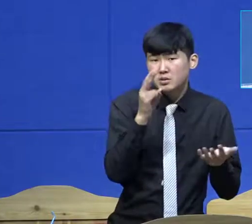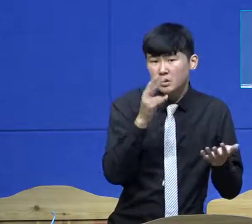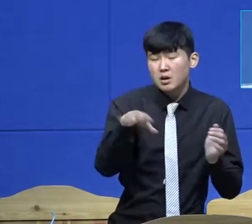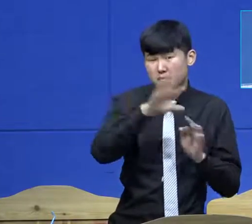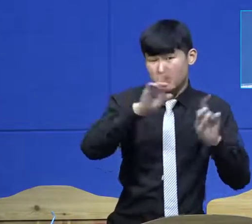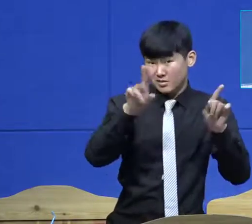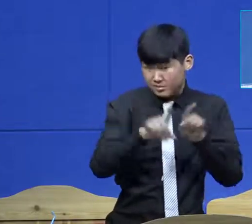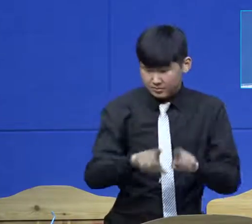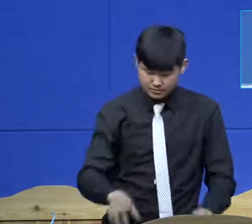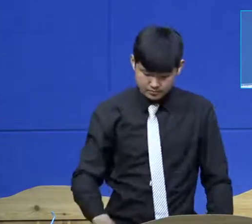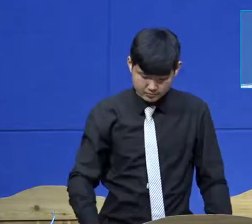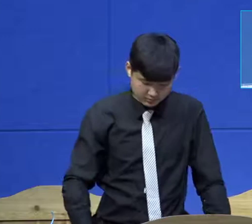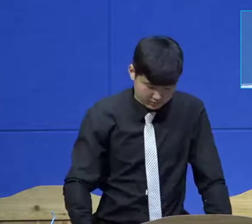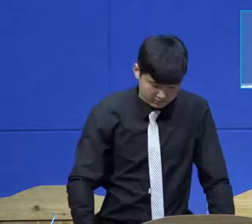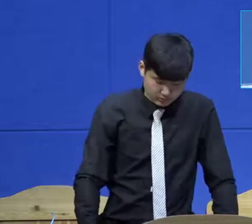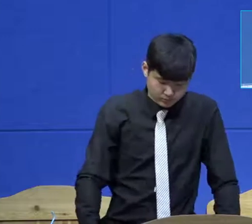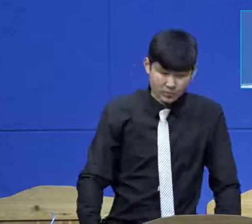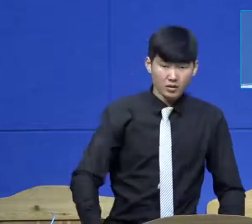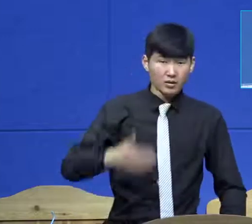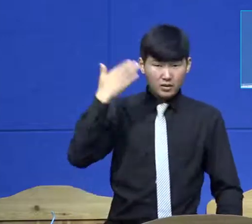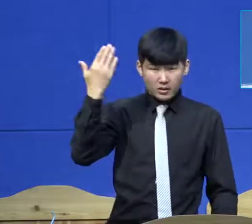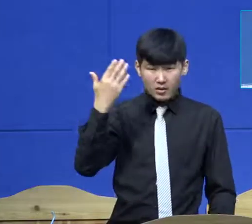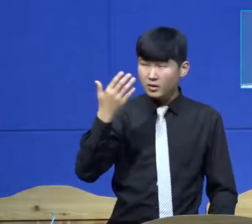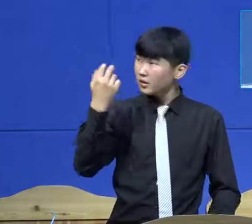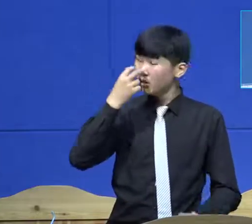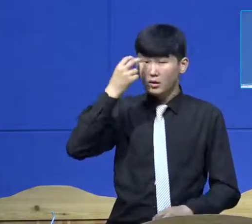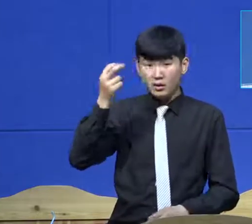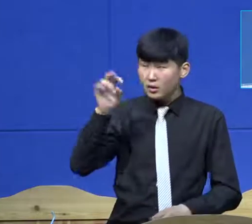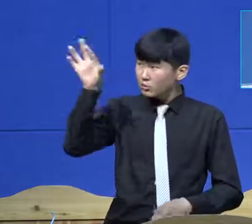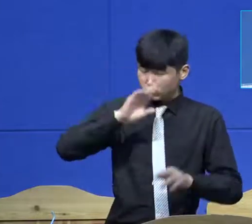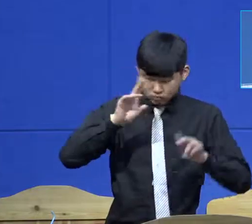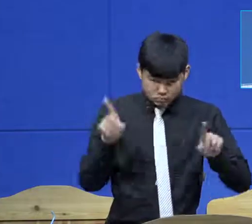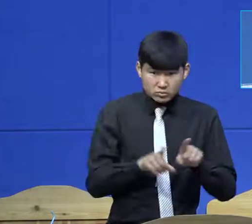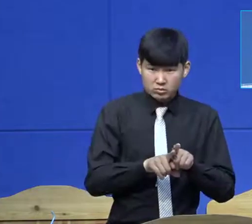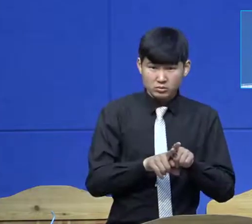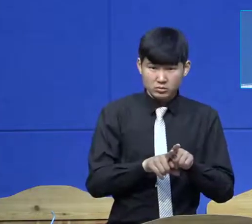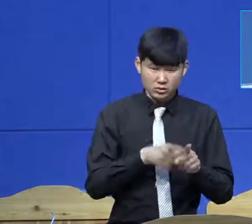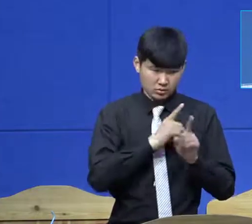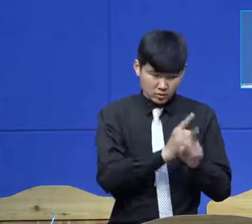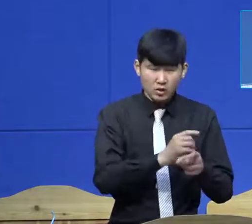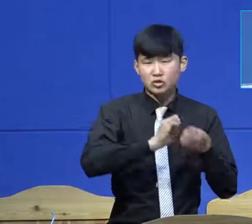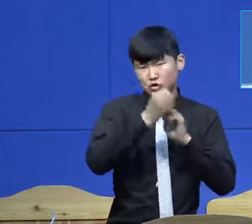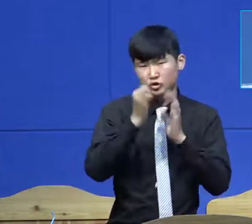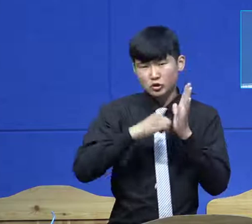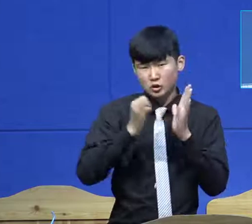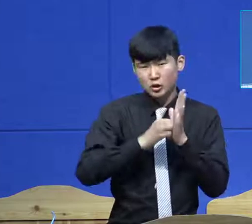гэсэн тэр байдлаас нь үлгэр жишээ авч дагаж дөөрэх хэрэгтэй.